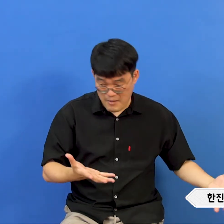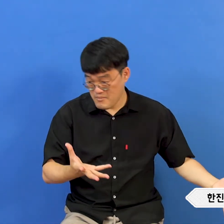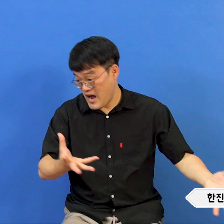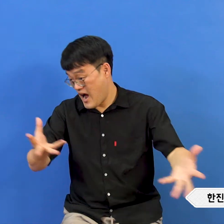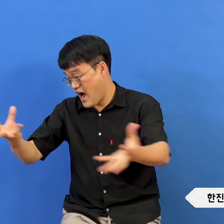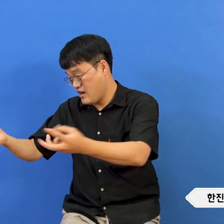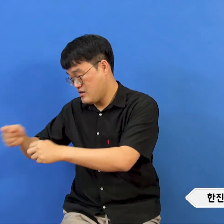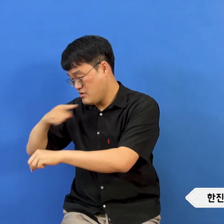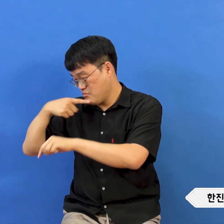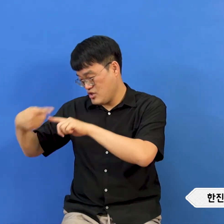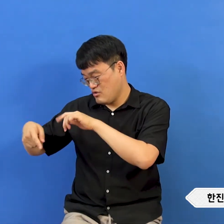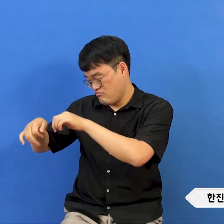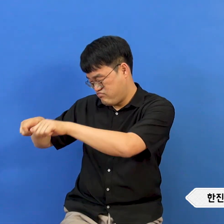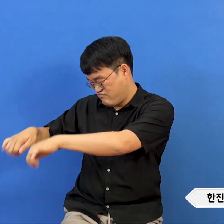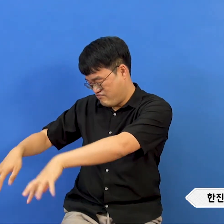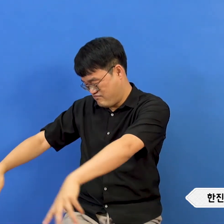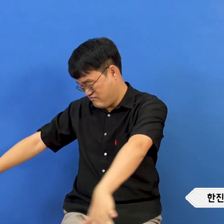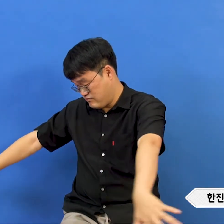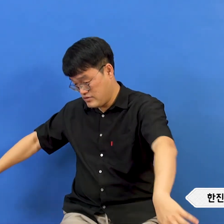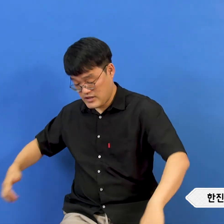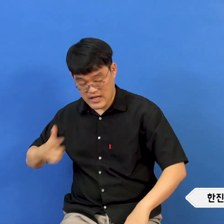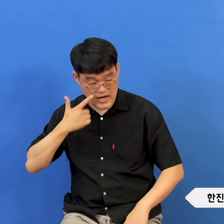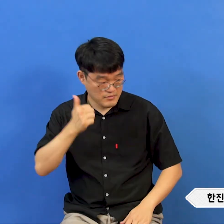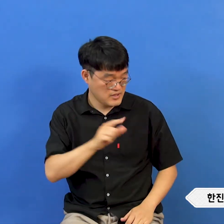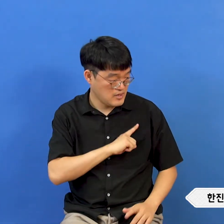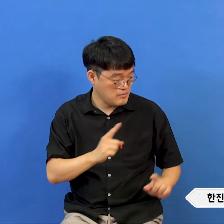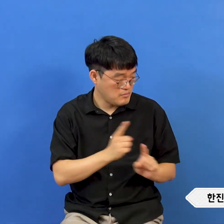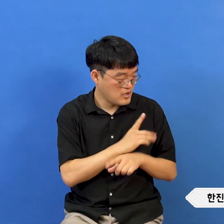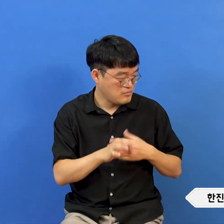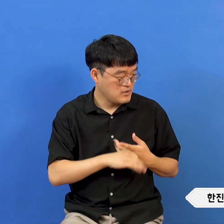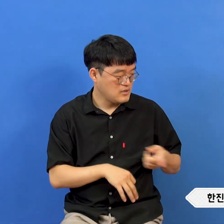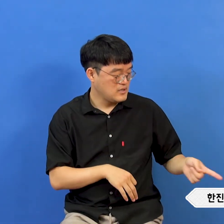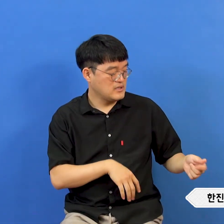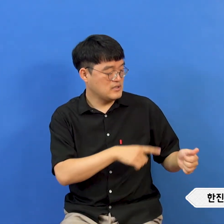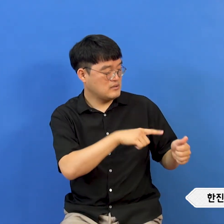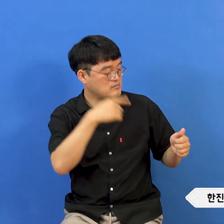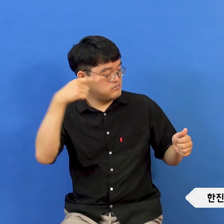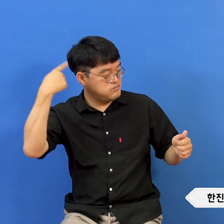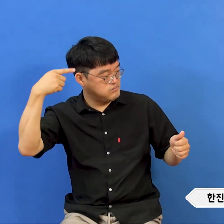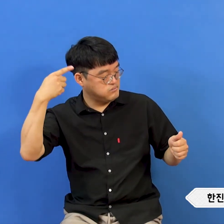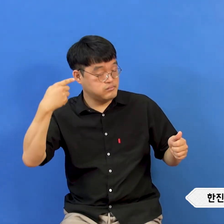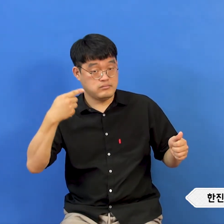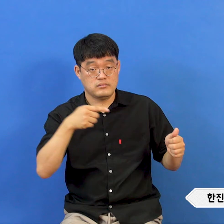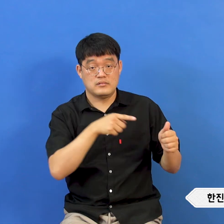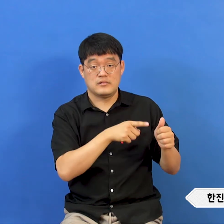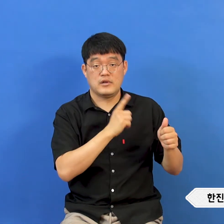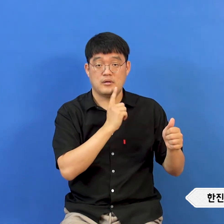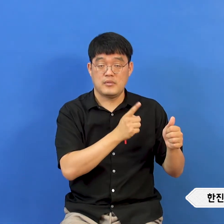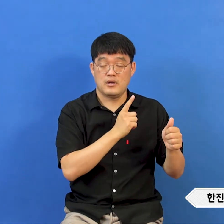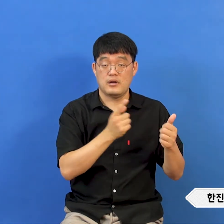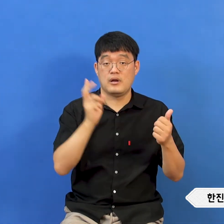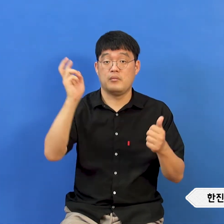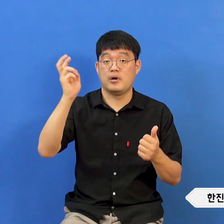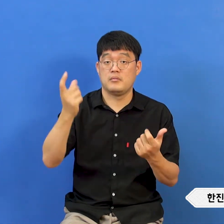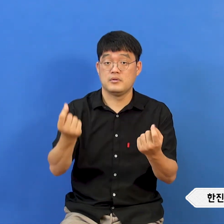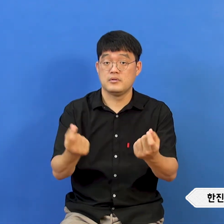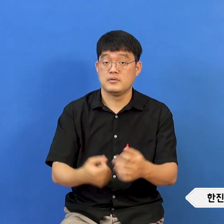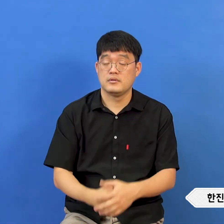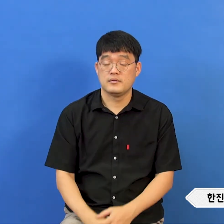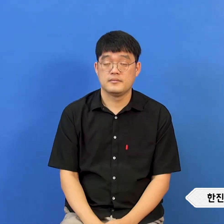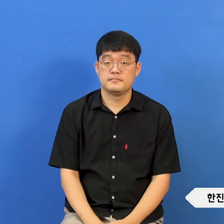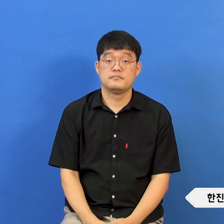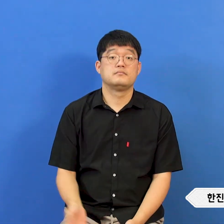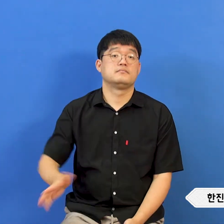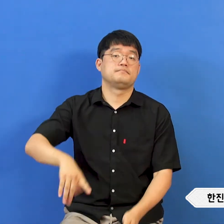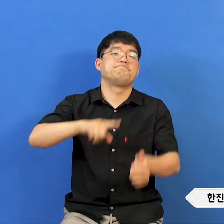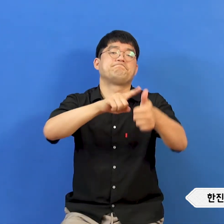민족의 아버지, 그렇게 이름을 바꾸면 사람들이 저 아브라함 완전히 또라이라고 그렇게 하지 않겠습니까?